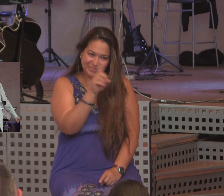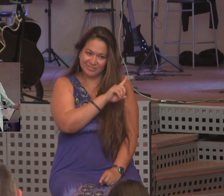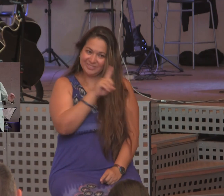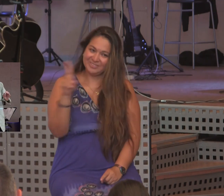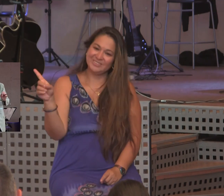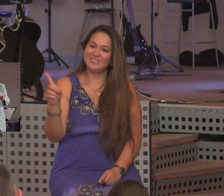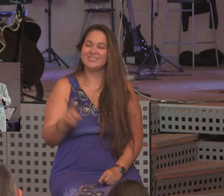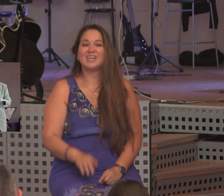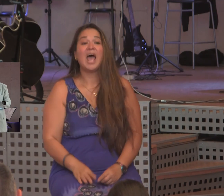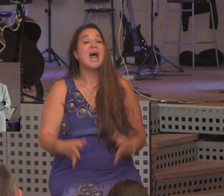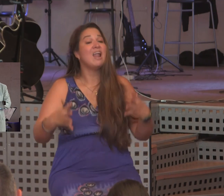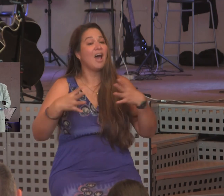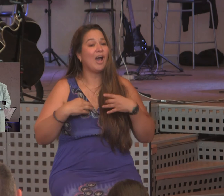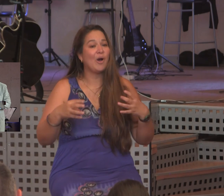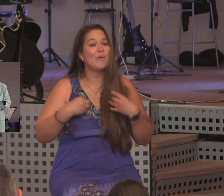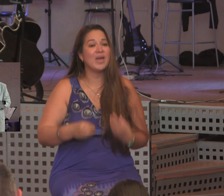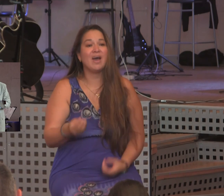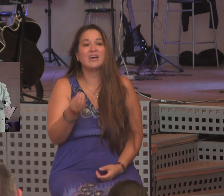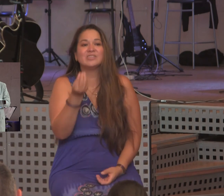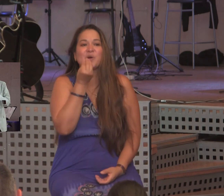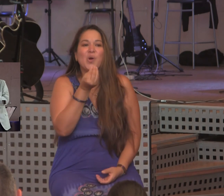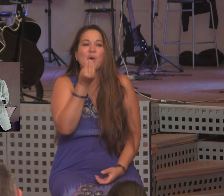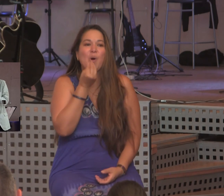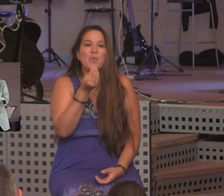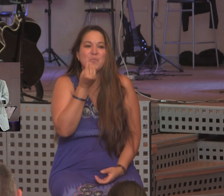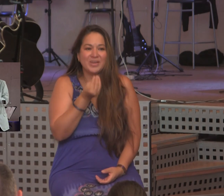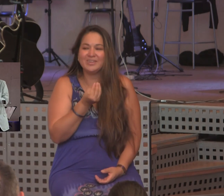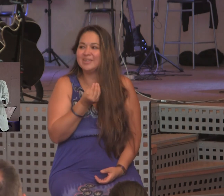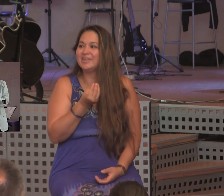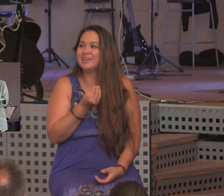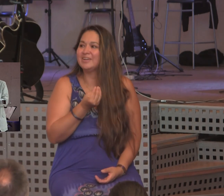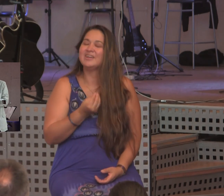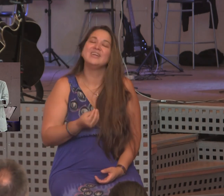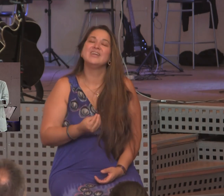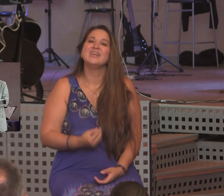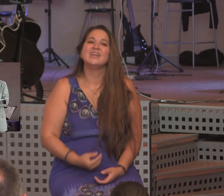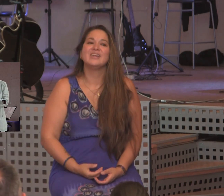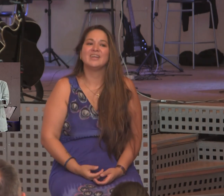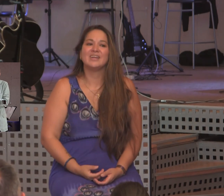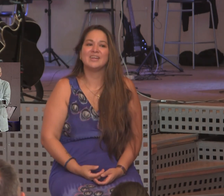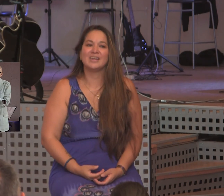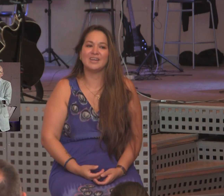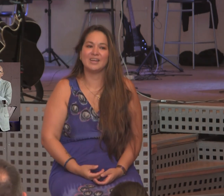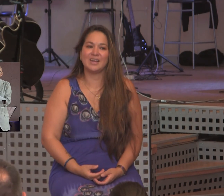Las ovejas necesitan, es más, y eso sí lo he leído, lo he buscado además,